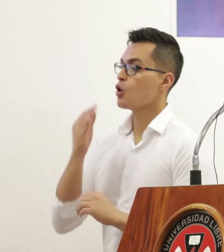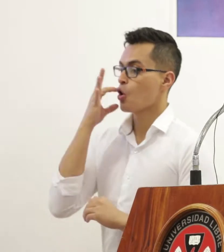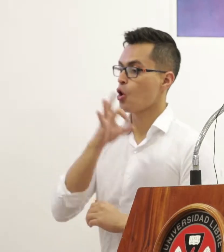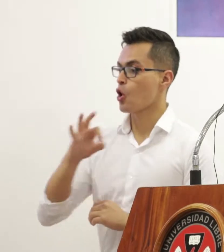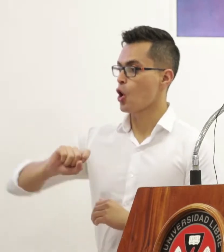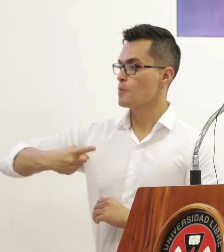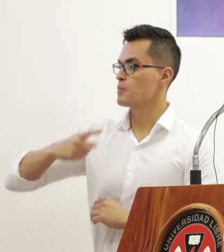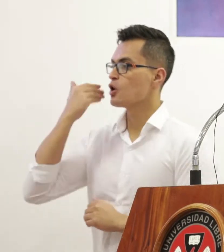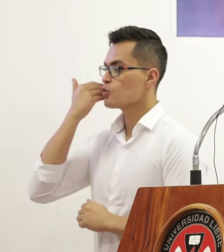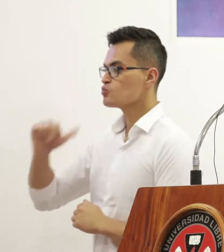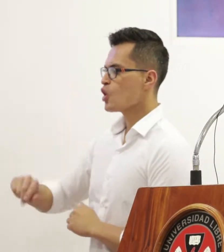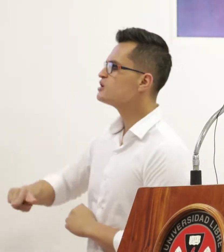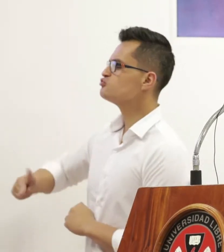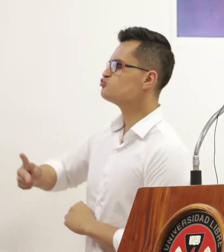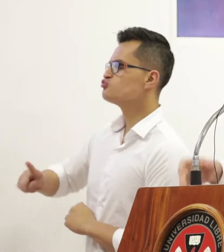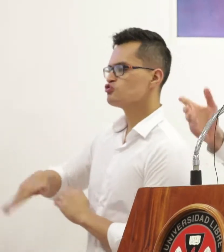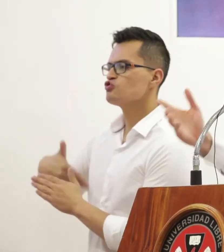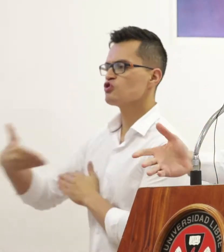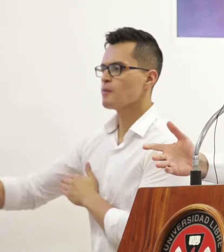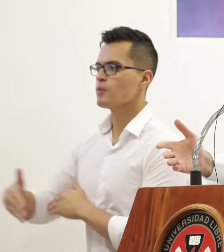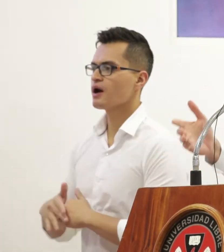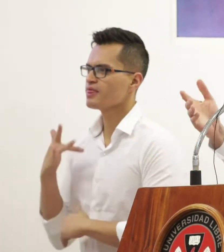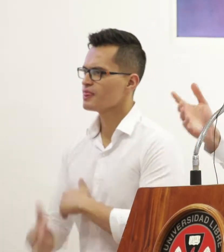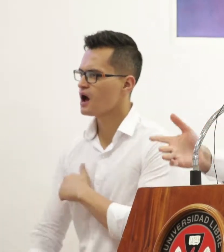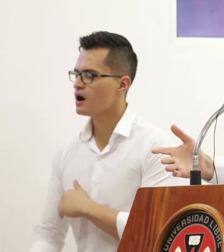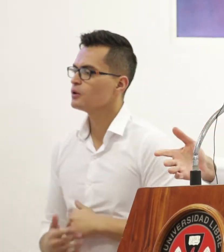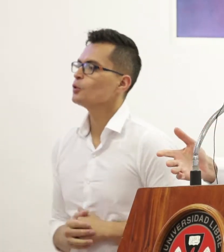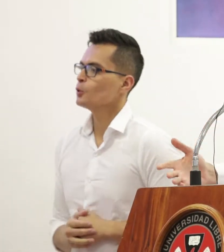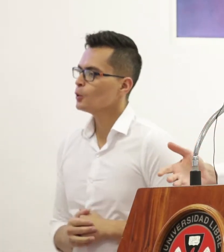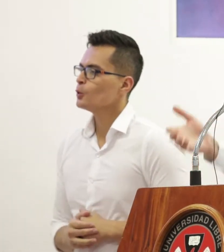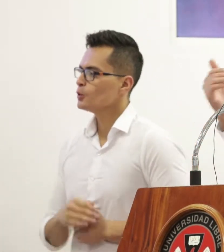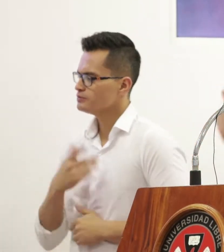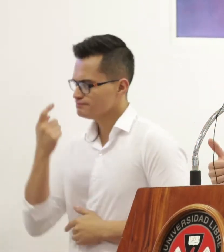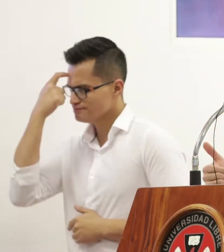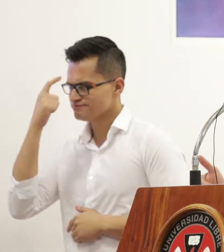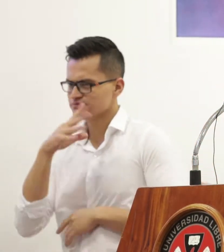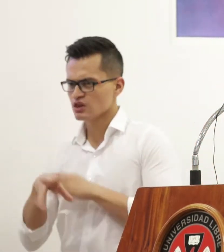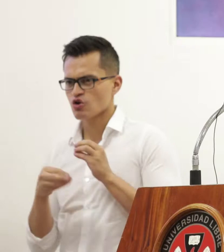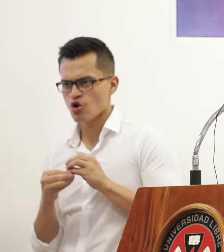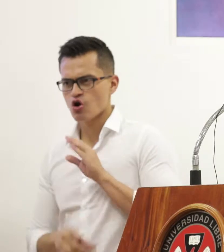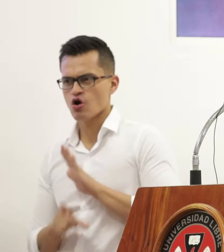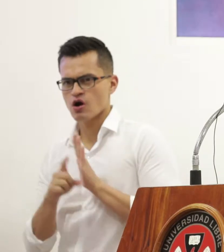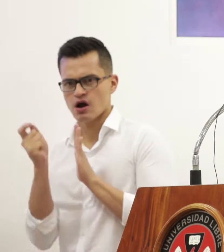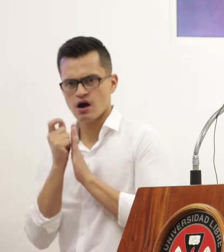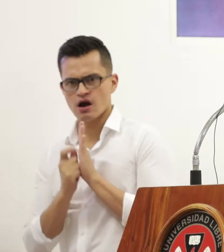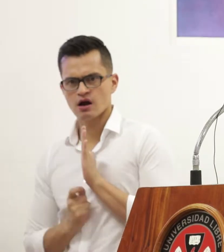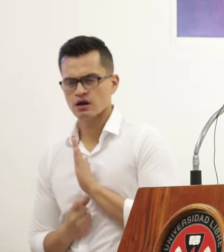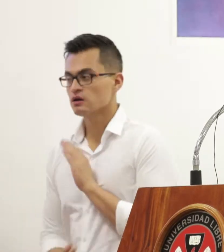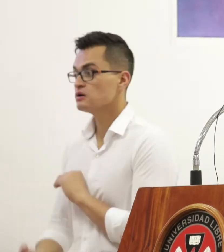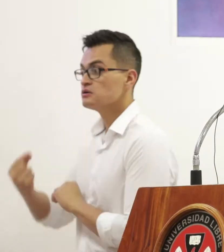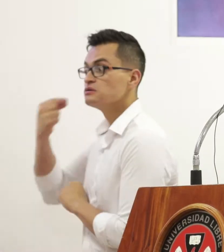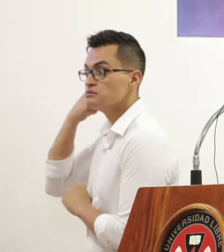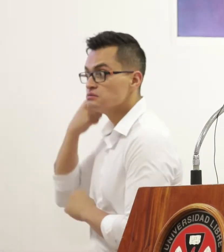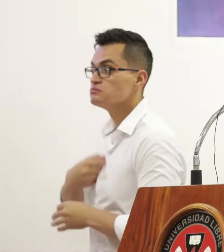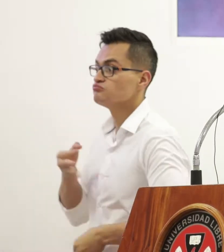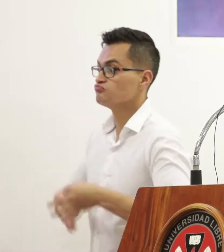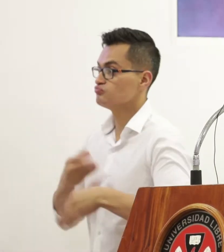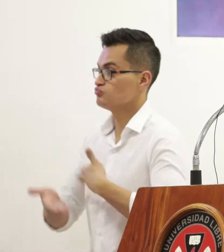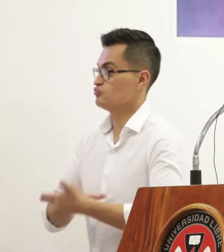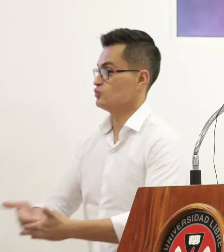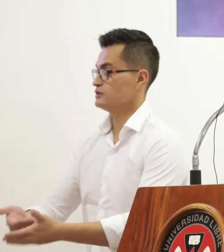de la defensa en el marco de lo que dicen nuestros códigos, nuestra legislación y hasta muy reciente fecha nuestra